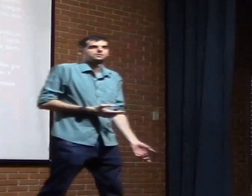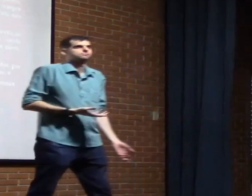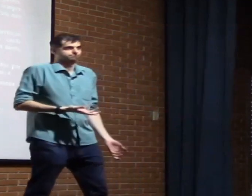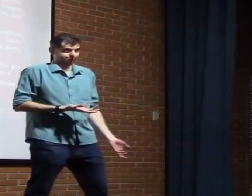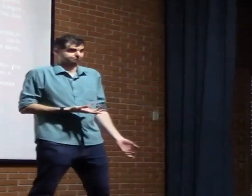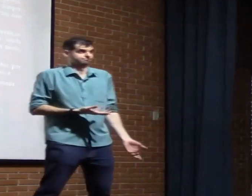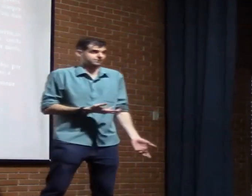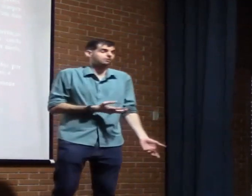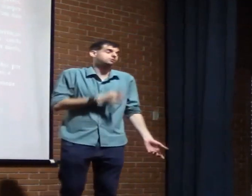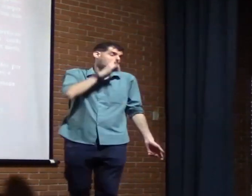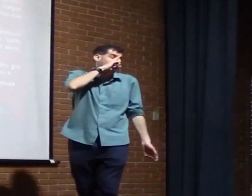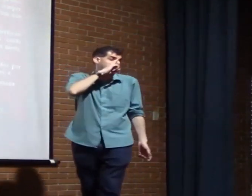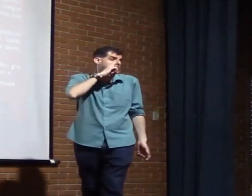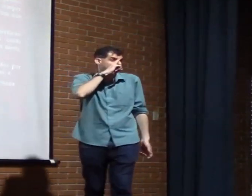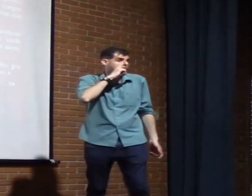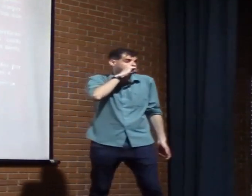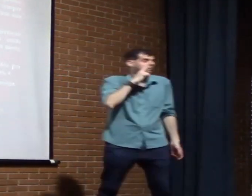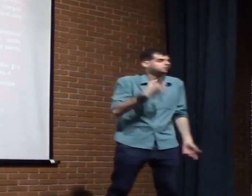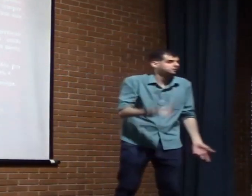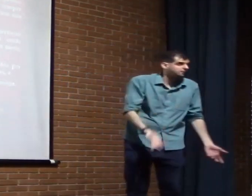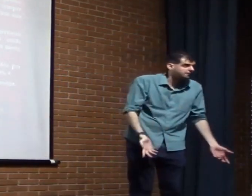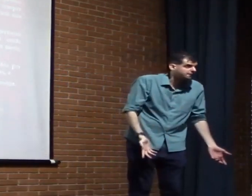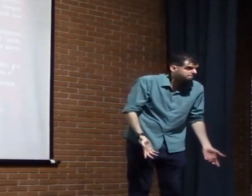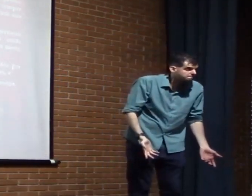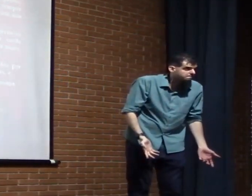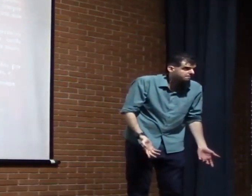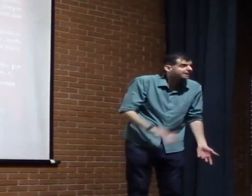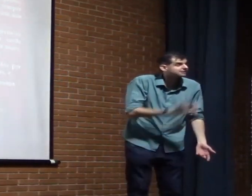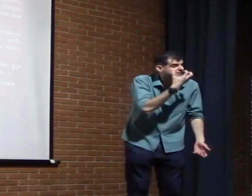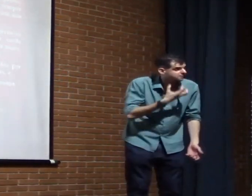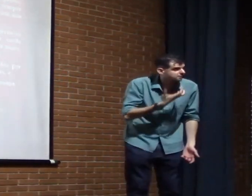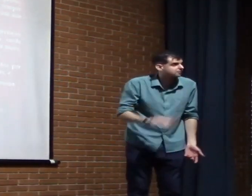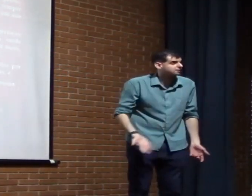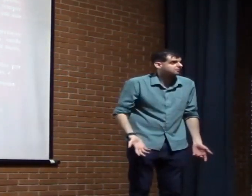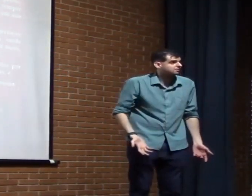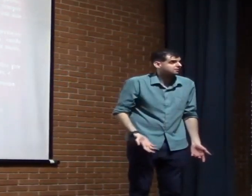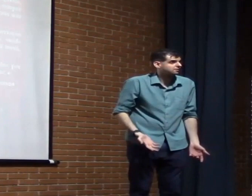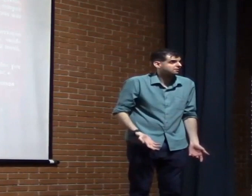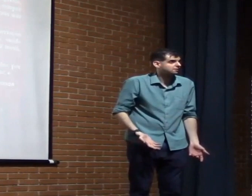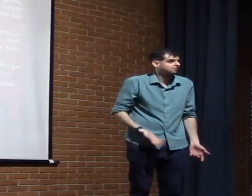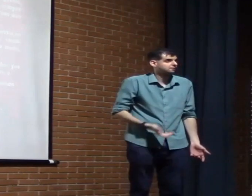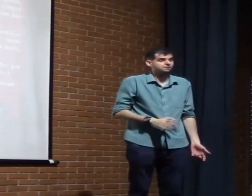né? A vida do surdo, é perigoso isso. É sério